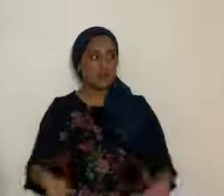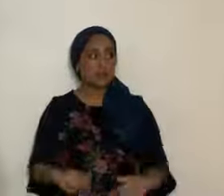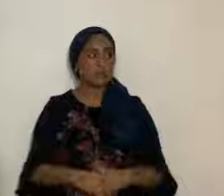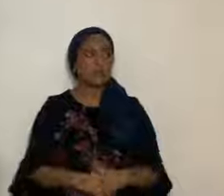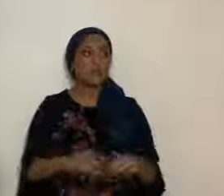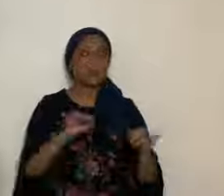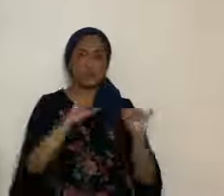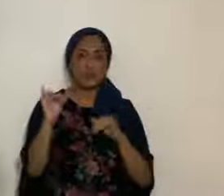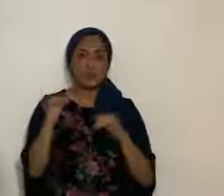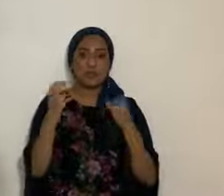Asimismo, el día de hoy